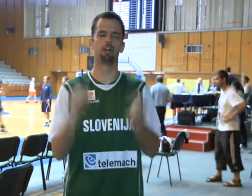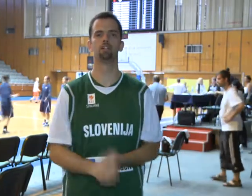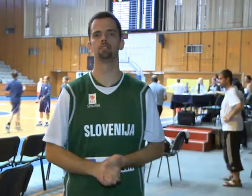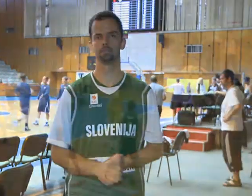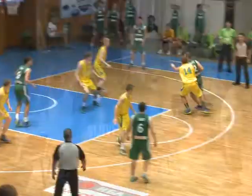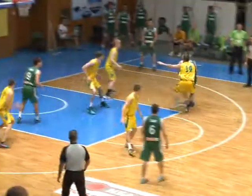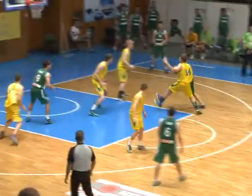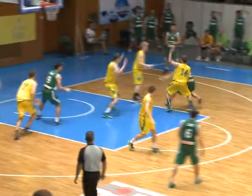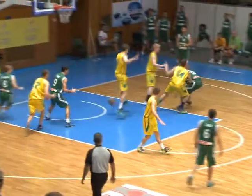usmerjene